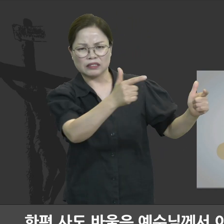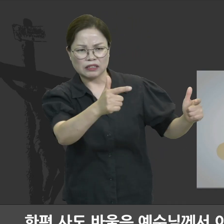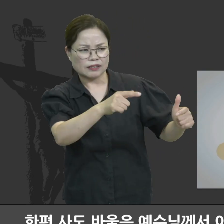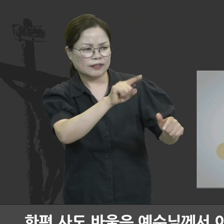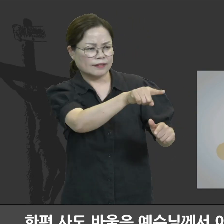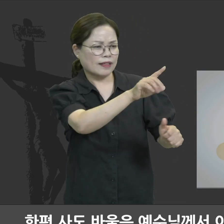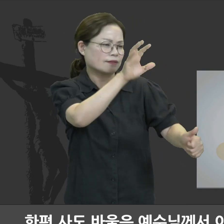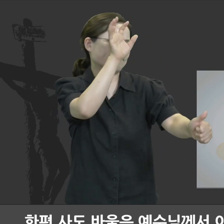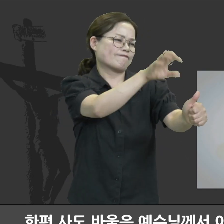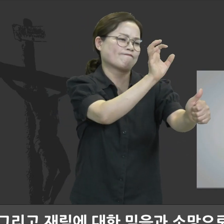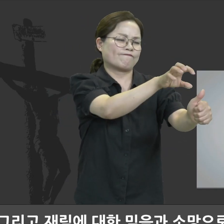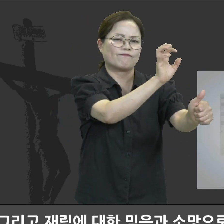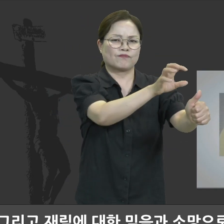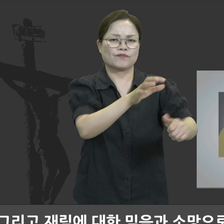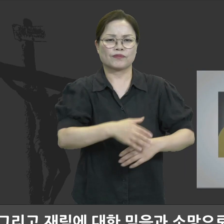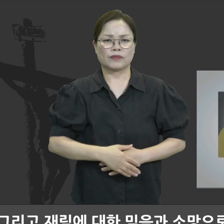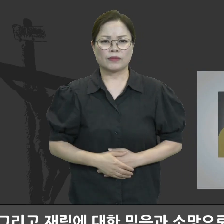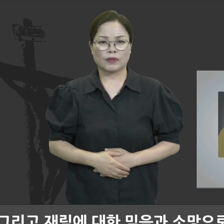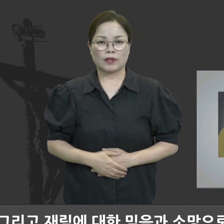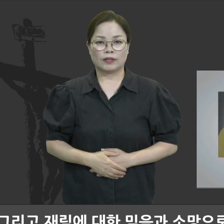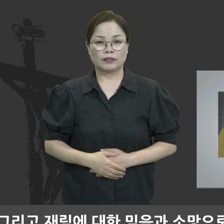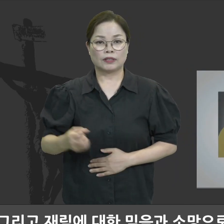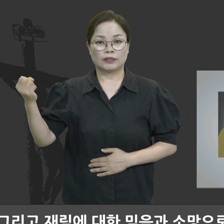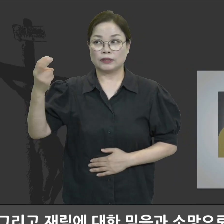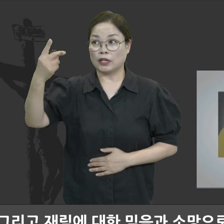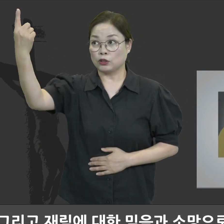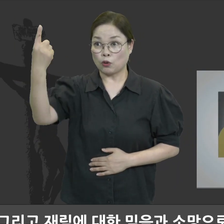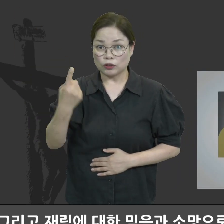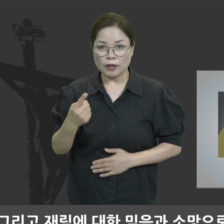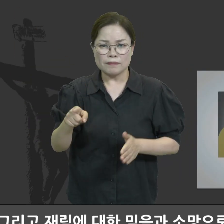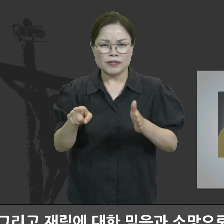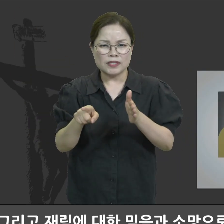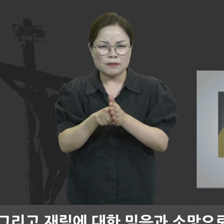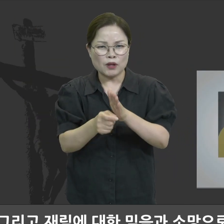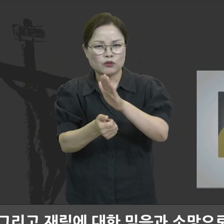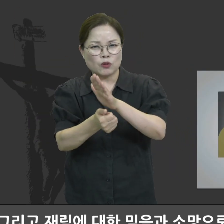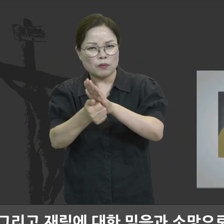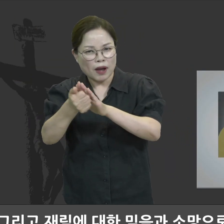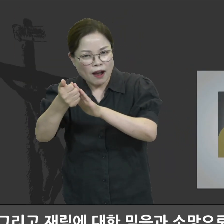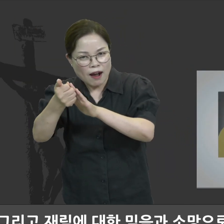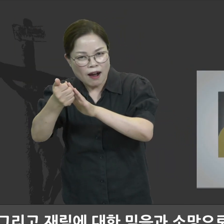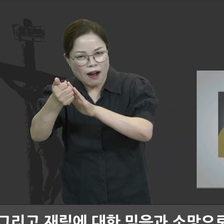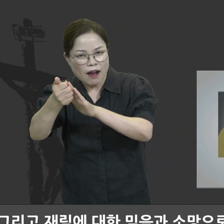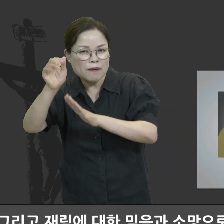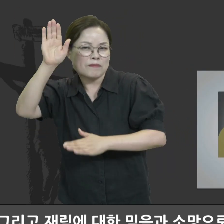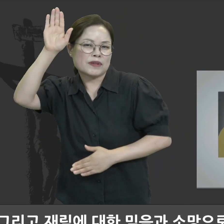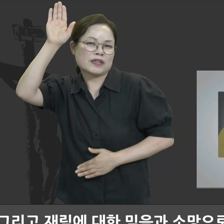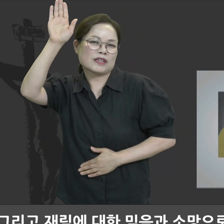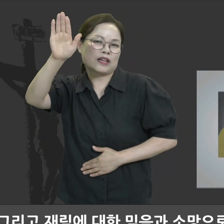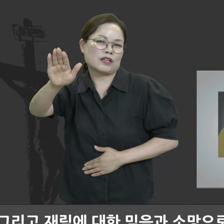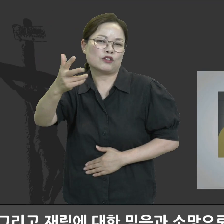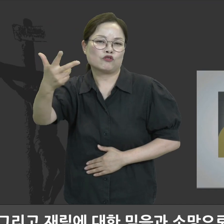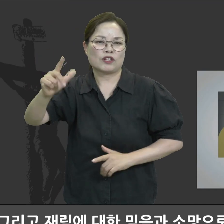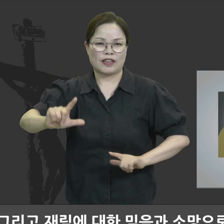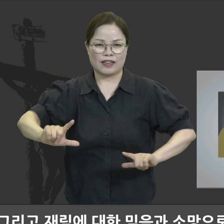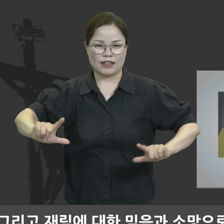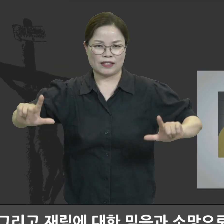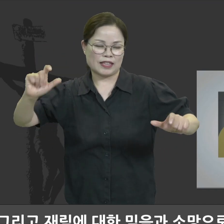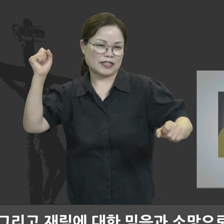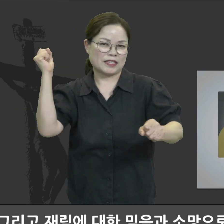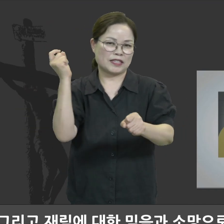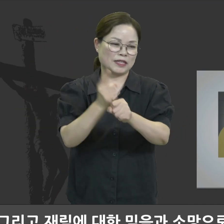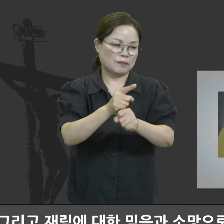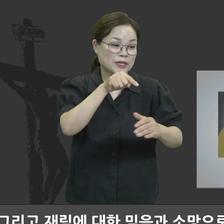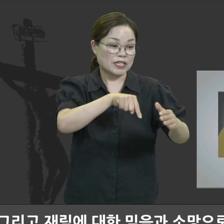엄히 꾸짖습니다. 그리고 재림에 대한 믿음과 소망으로 미래에 임할 주의 날이 이미